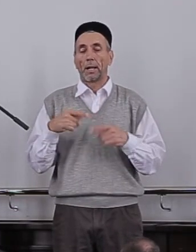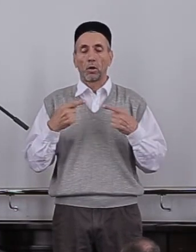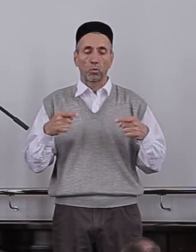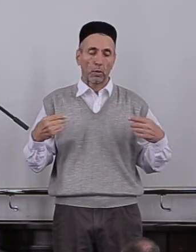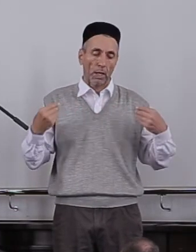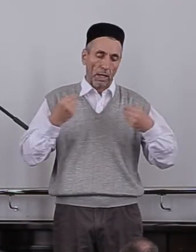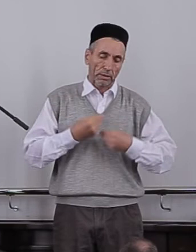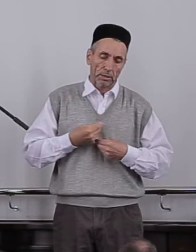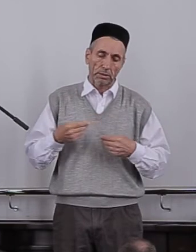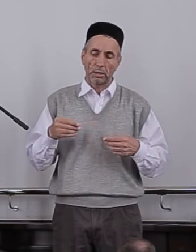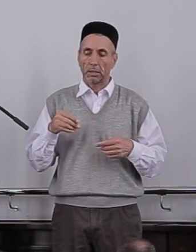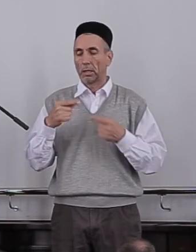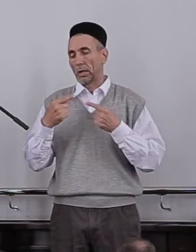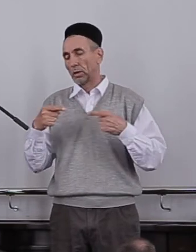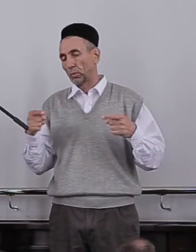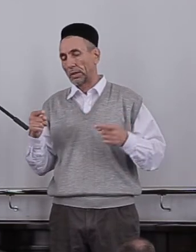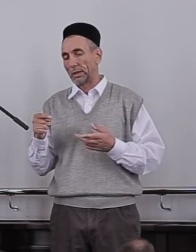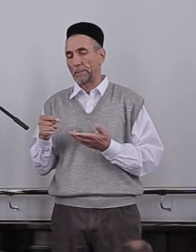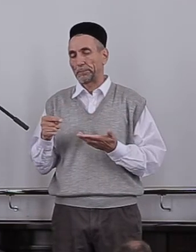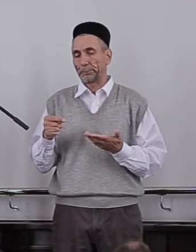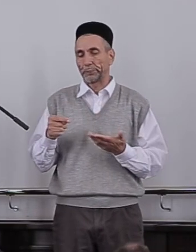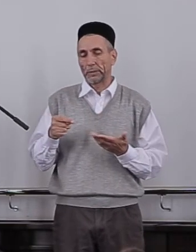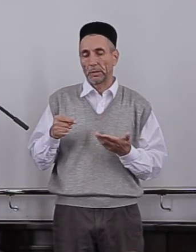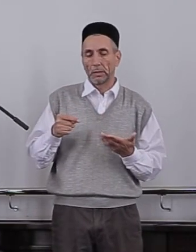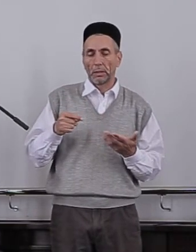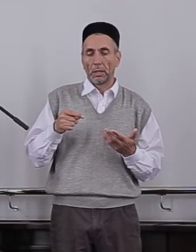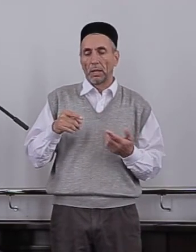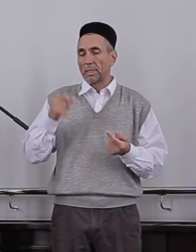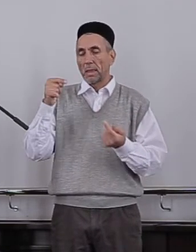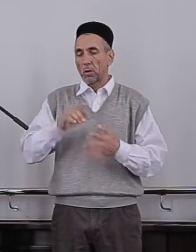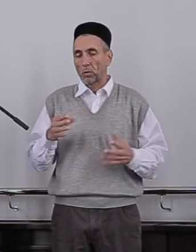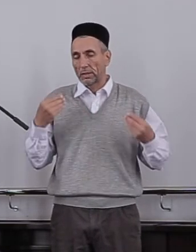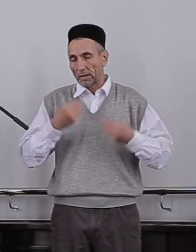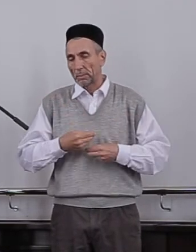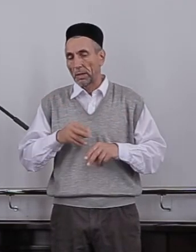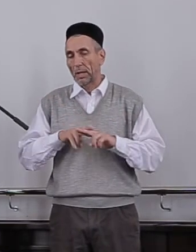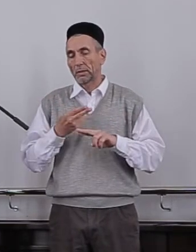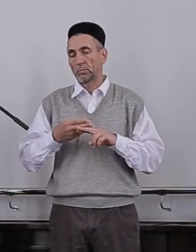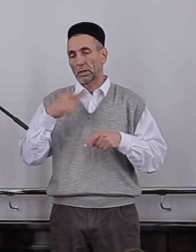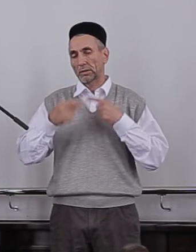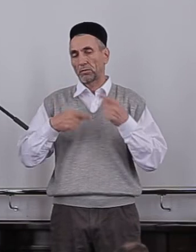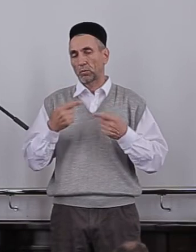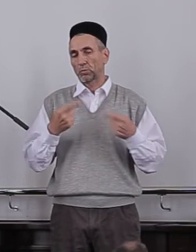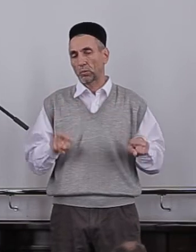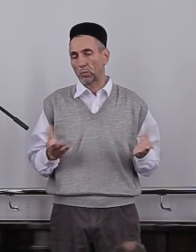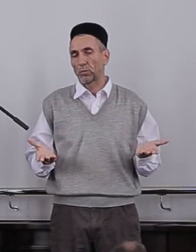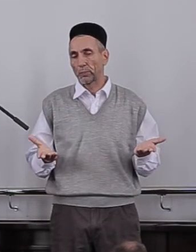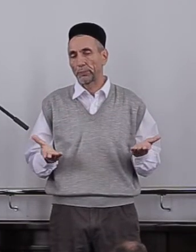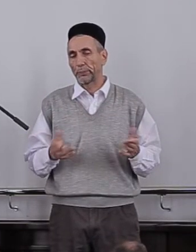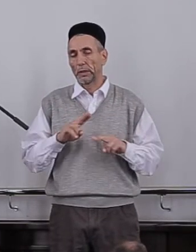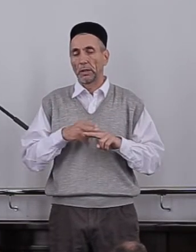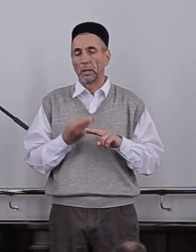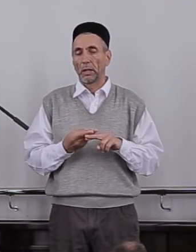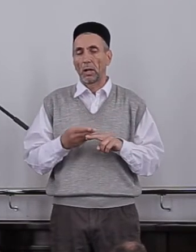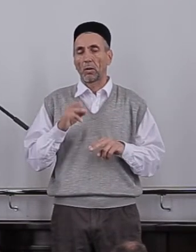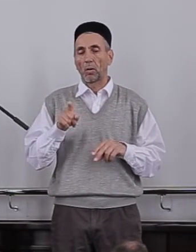киемнәр, башка төрле фасоннар, башка әгәр дә инде туры китермичә килибез икән, әйбәт, Бафу деген